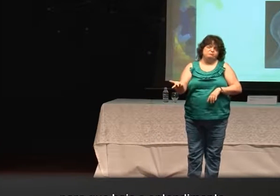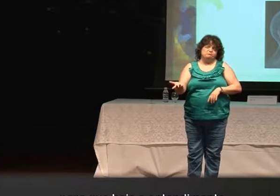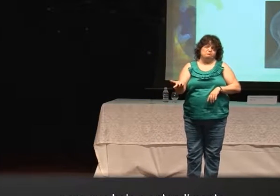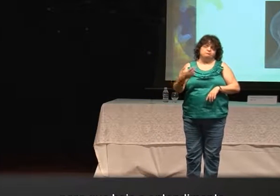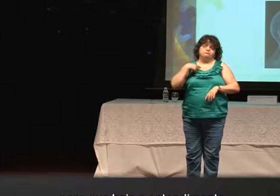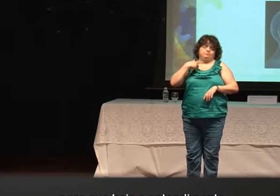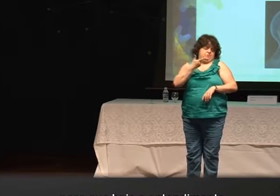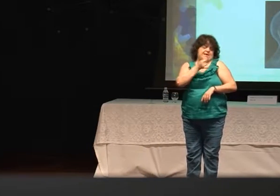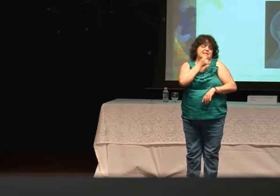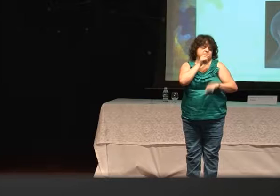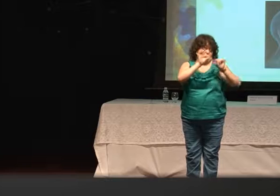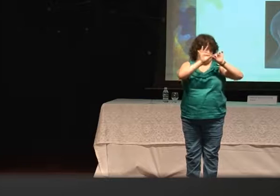entendimento.